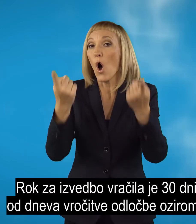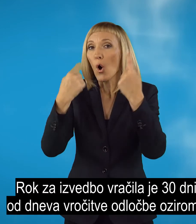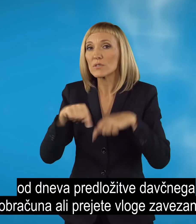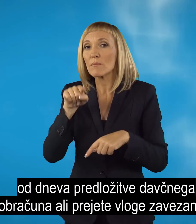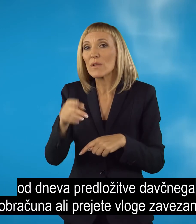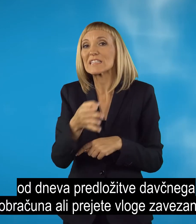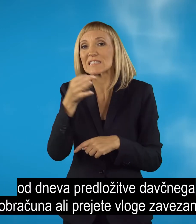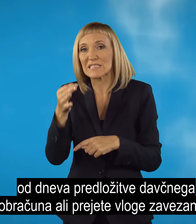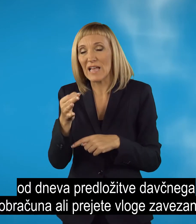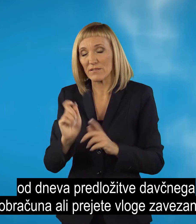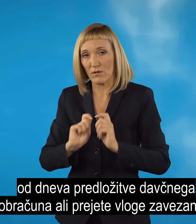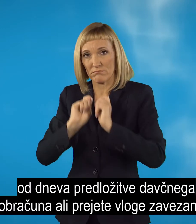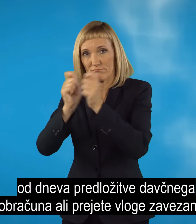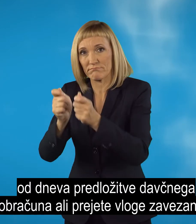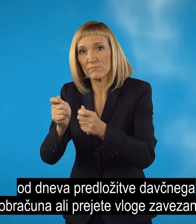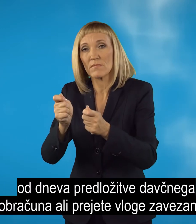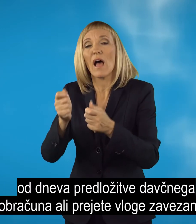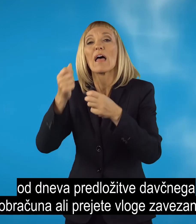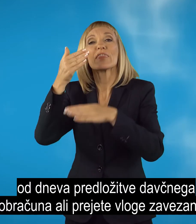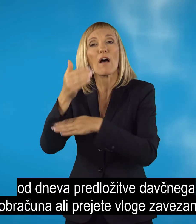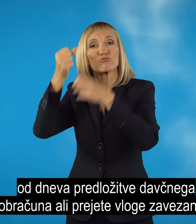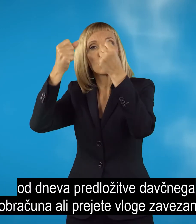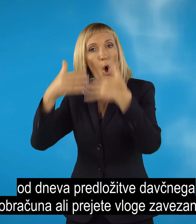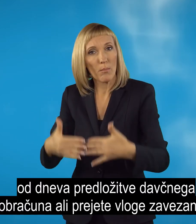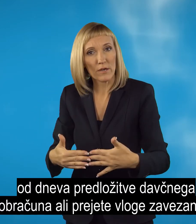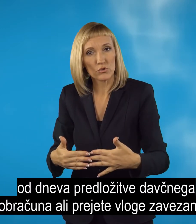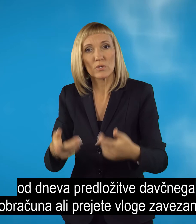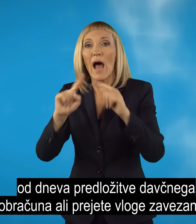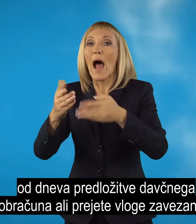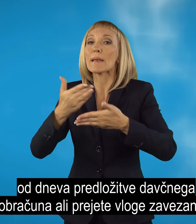oziroma od dneva predložitve davčnega obračuna ali prejete vloge